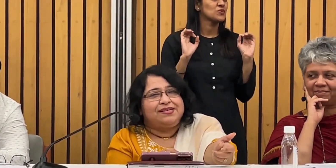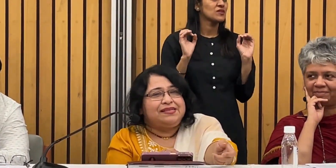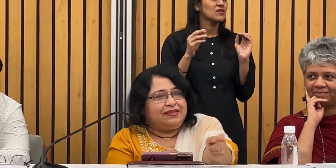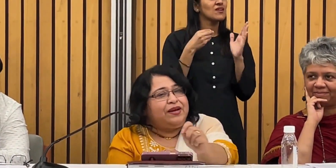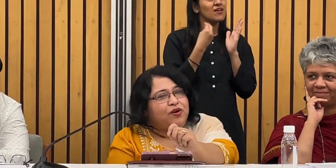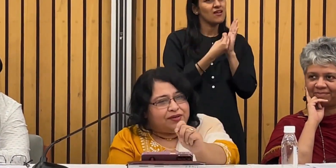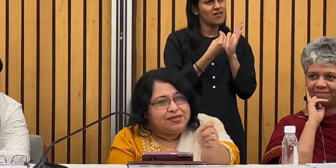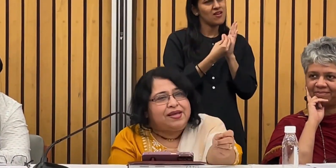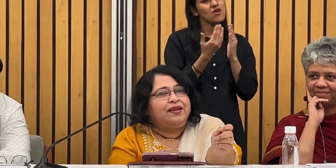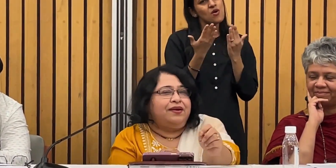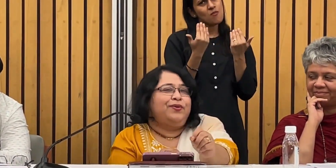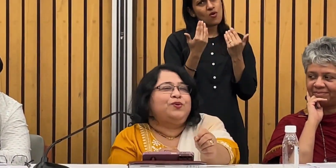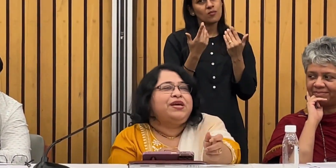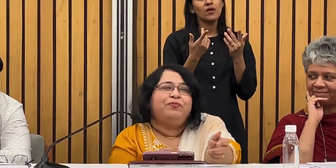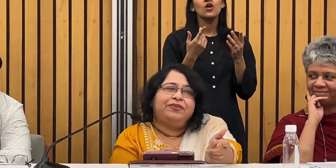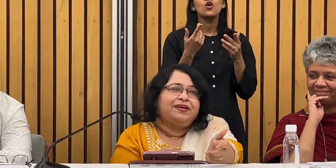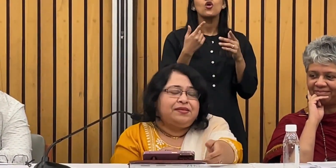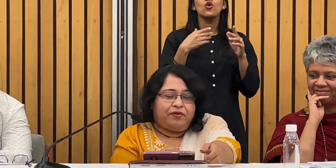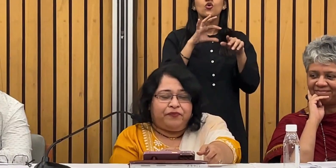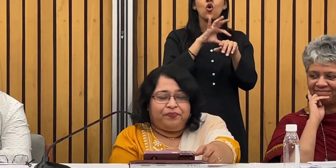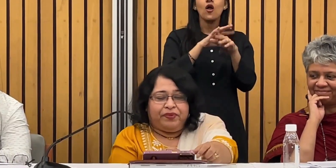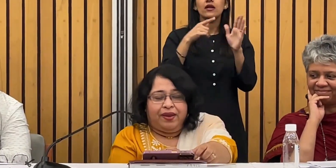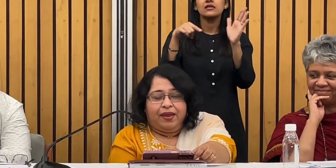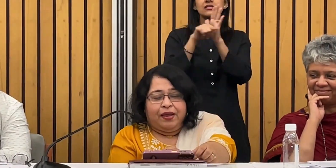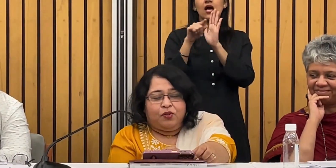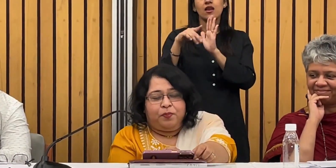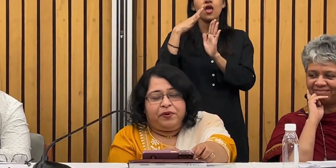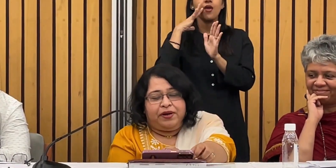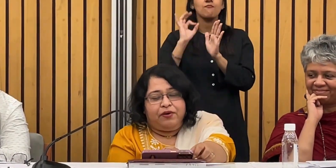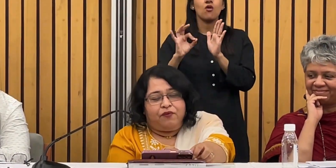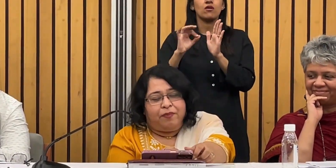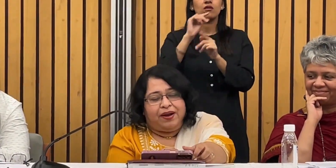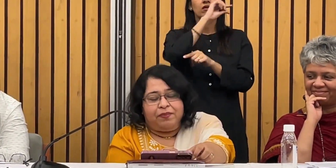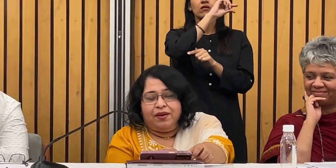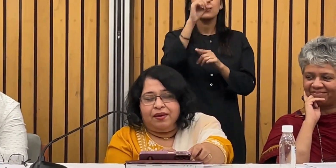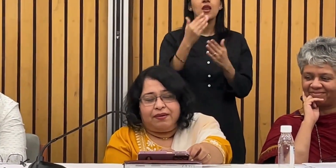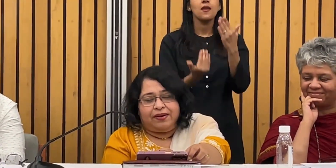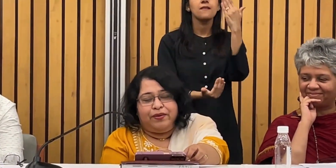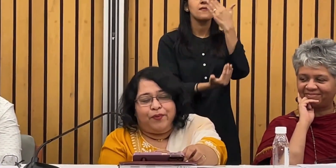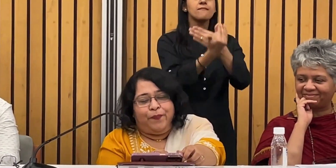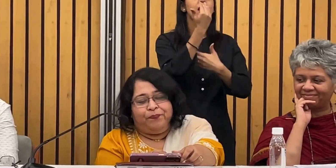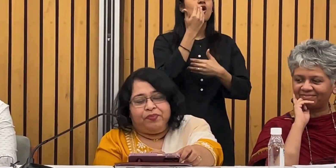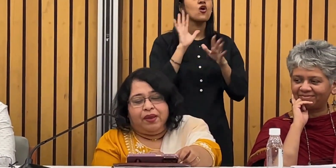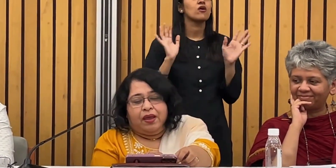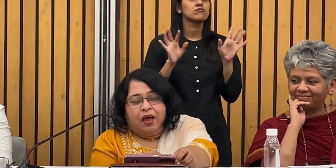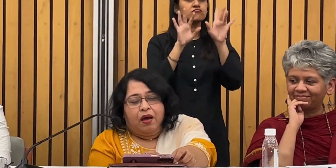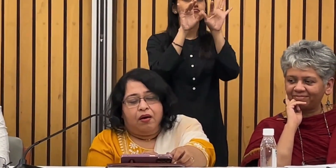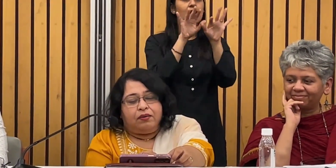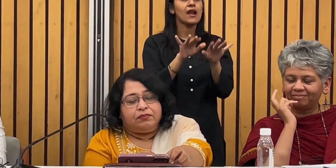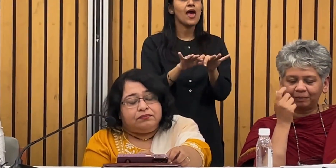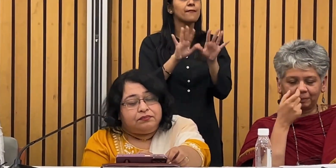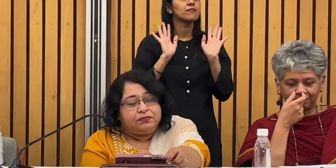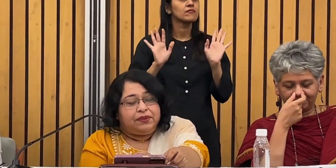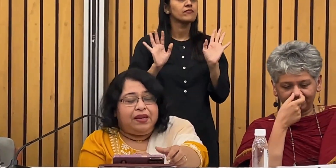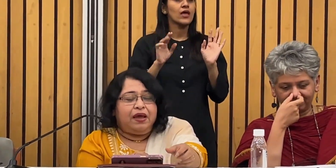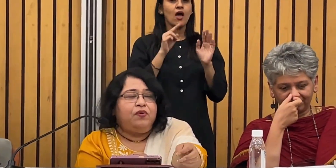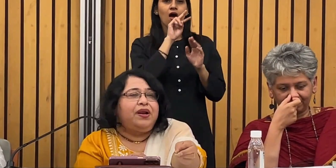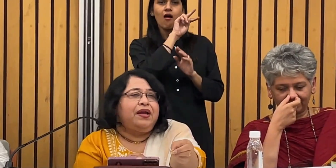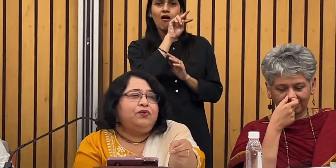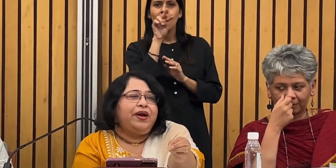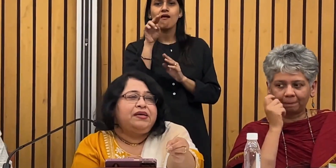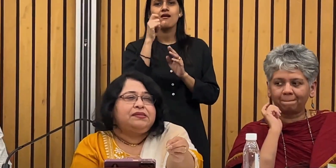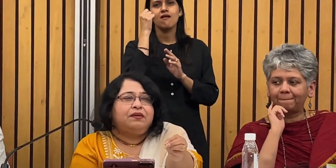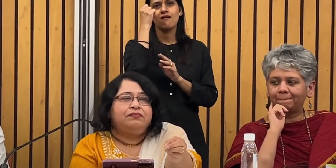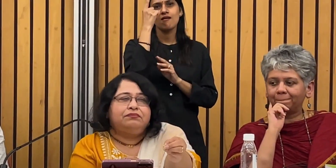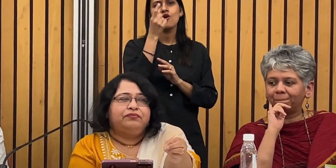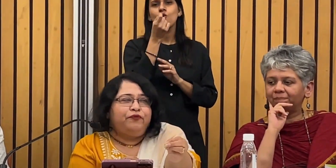वो दिया जा सकता है. डॉक्टर का साइन अगर हो जाए दैट्स एनफ. तो प्रिंटेड फॉर्मेट में अगर राइटिंग हो. और देन आई वुड